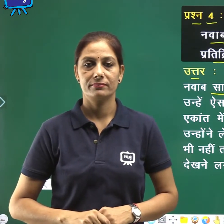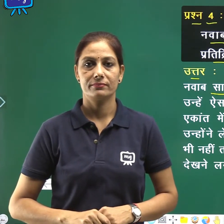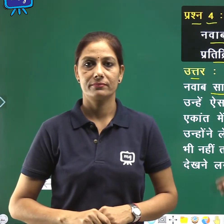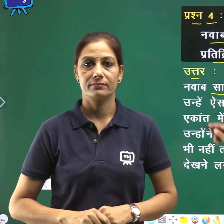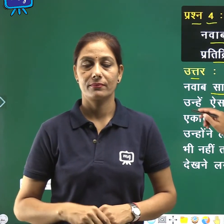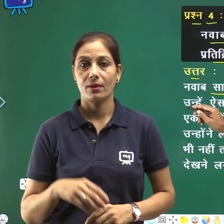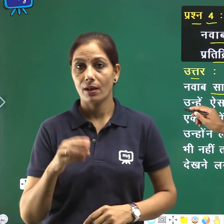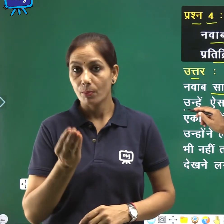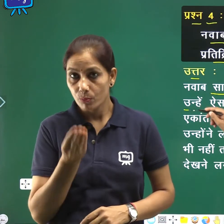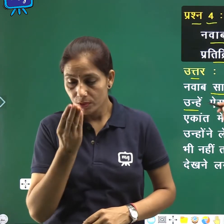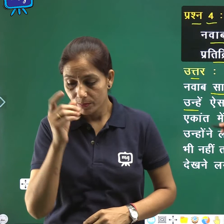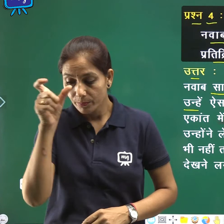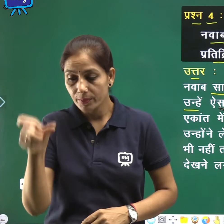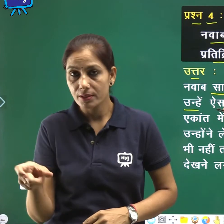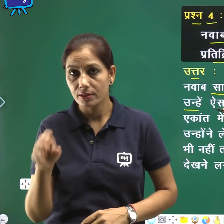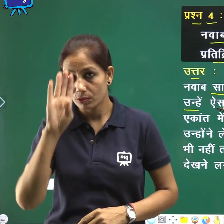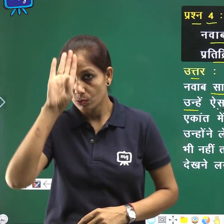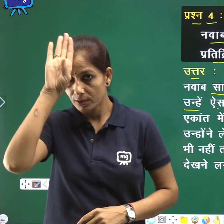नवाब साहब को